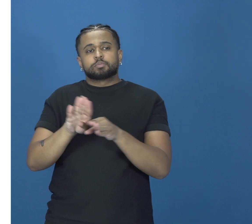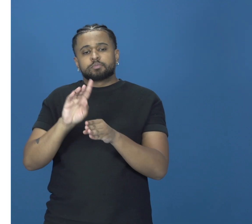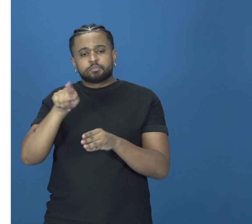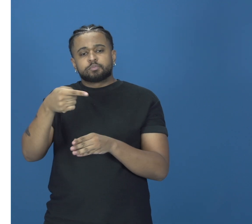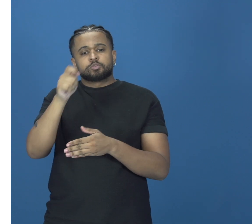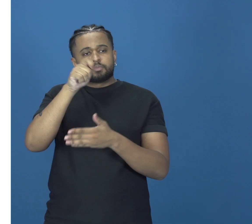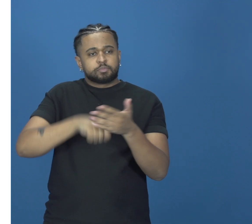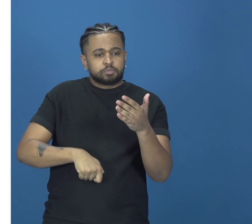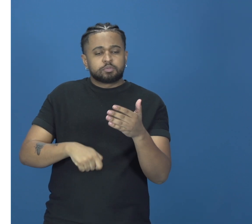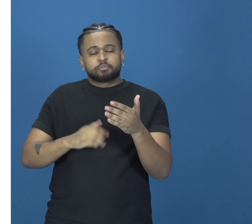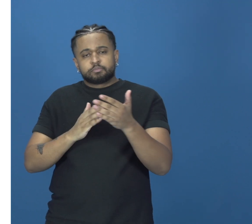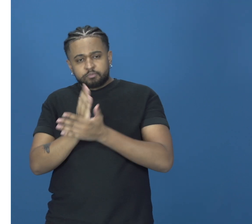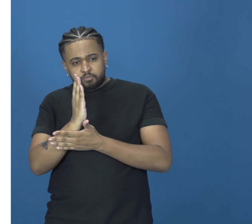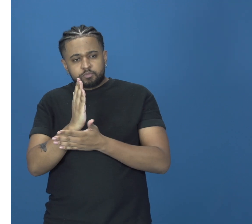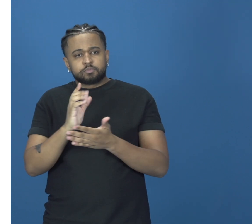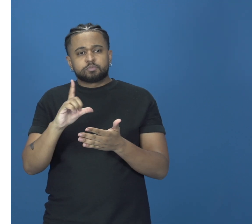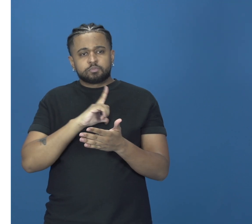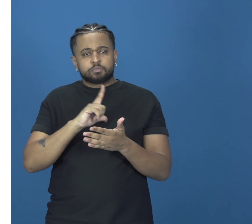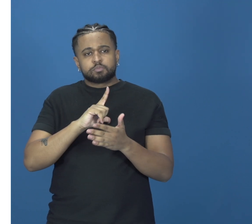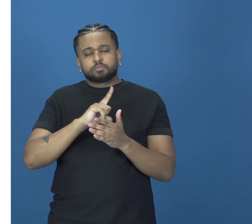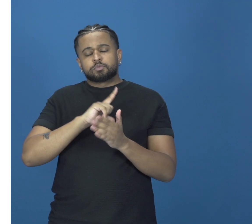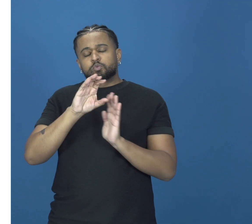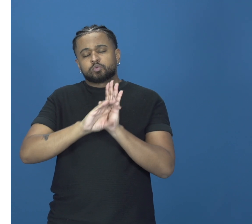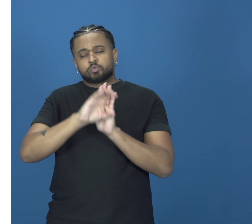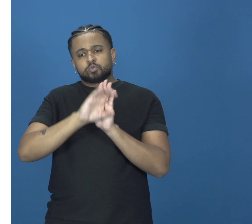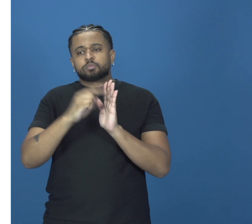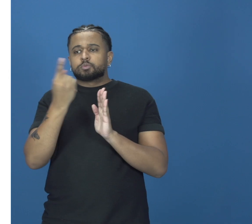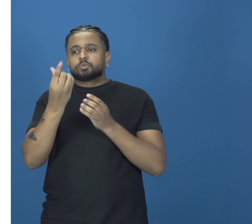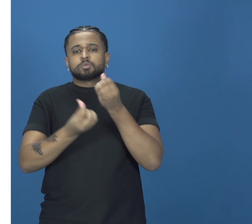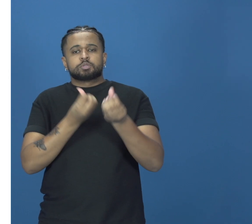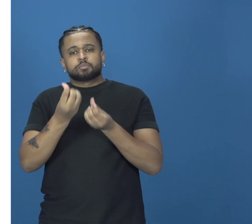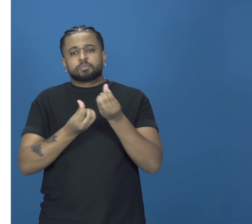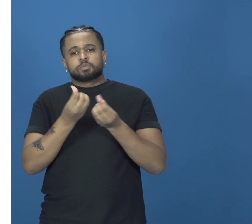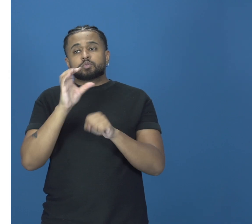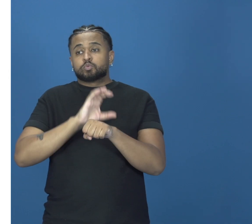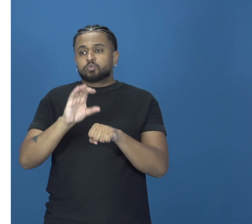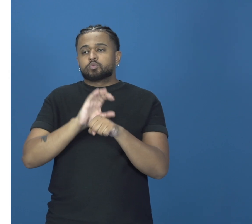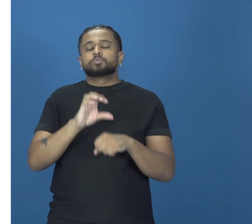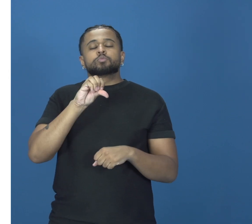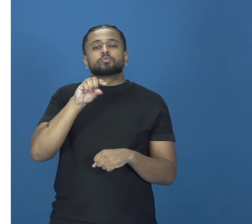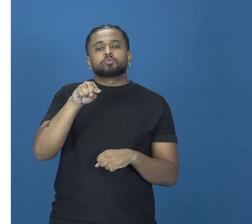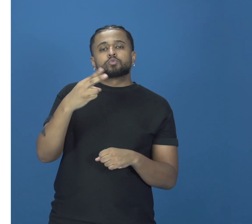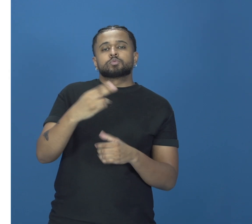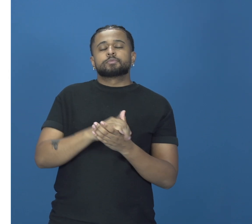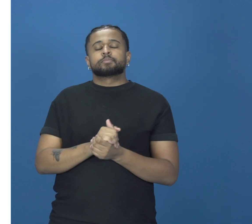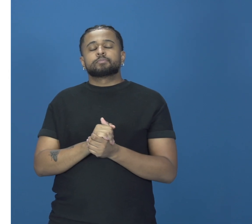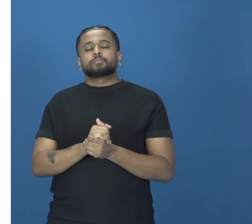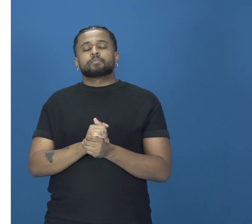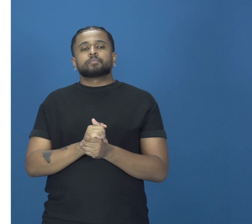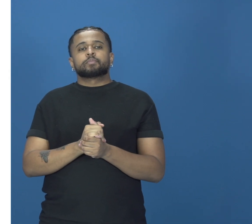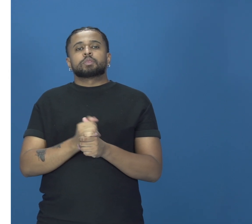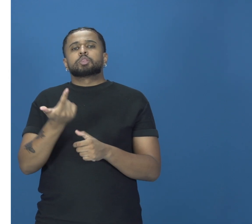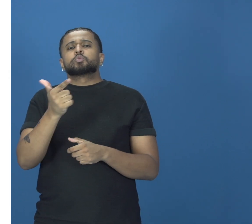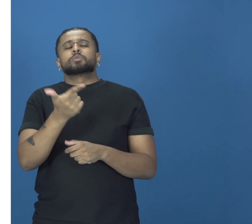posterior matrícula dos aprovados nos componentes curriculares do primeiro semestre do curso. 9.2. Não